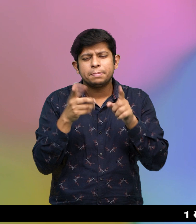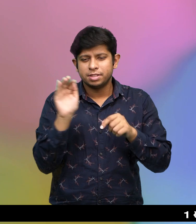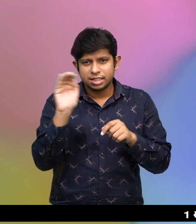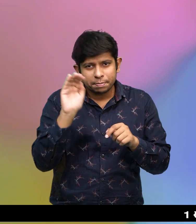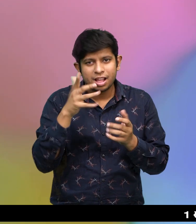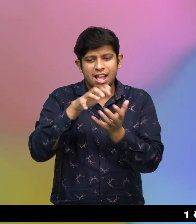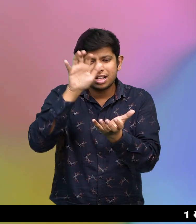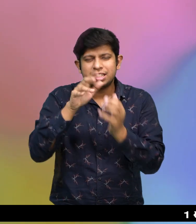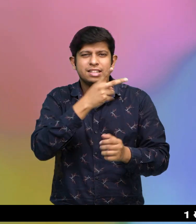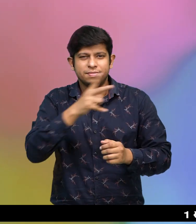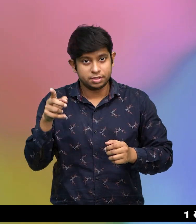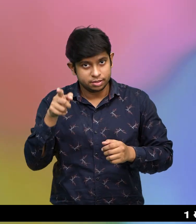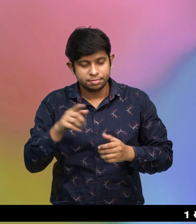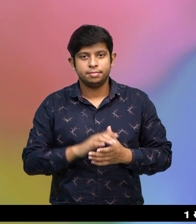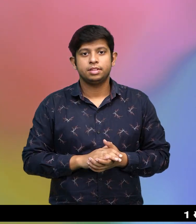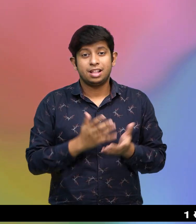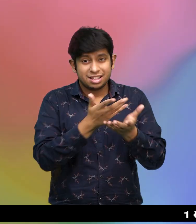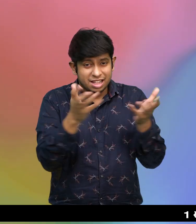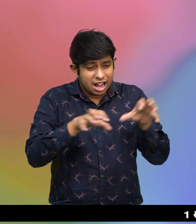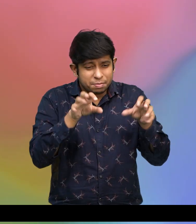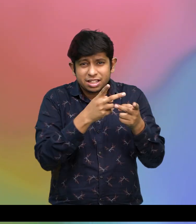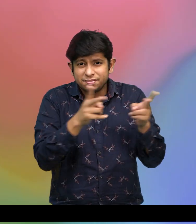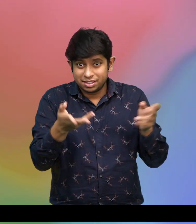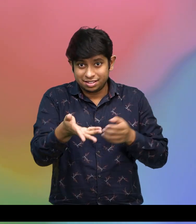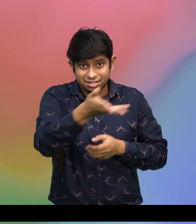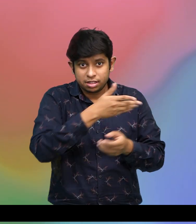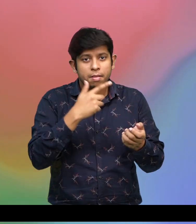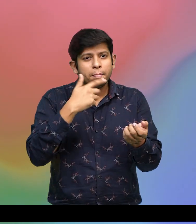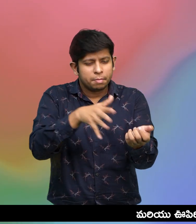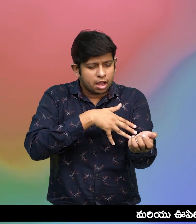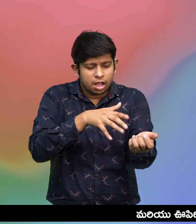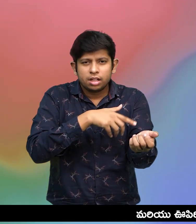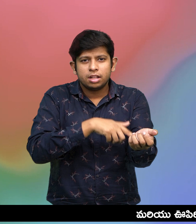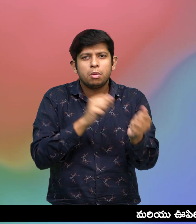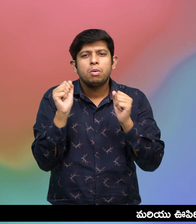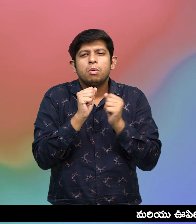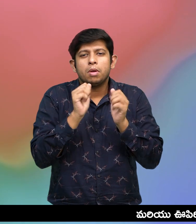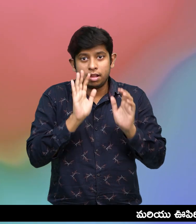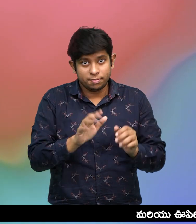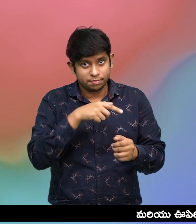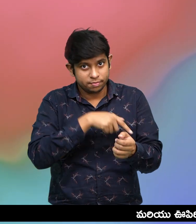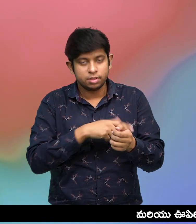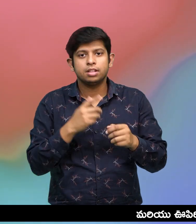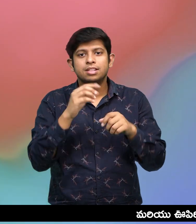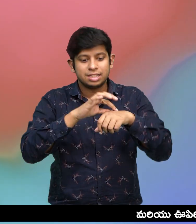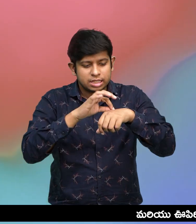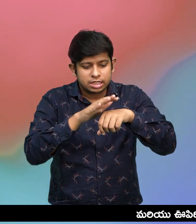1 ఈ జంతువులు కోల్డ్ బ్లడెడ్ ప్రమాణాలు ఉన్నాయి మరియు ఊపిరితిత్తుల ద్వారా శ్వాస